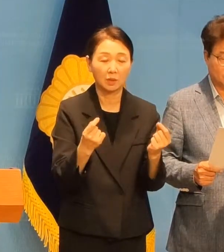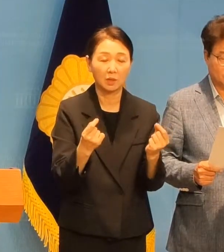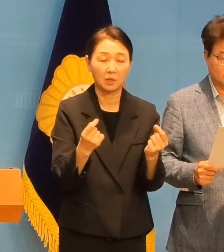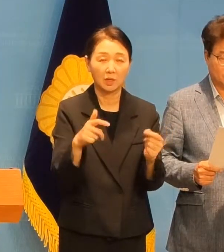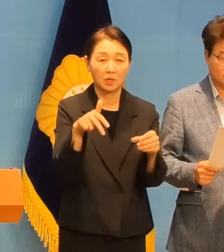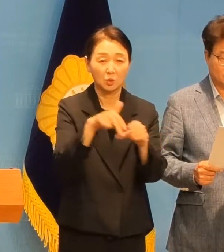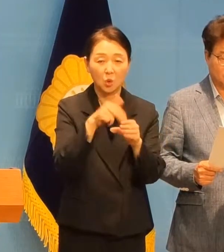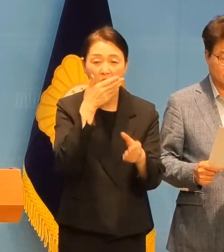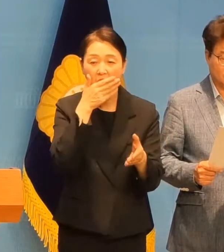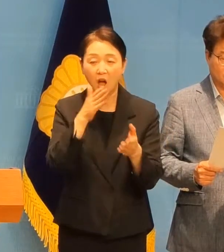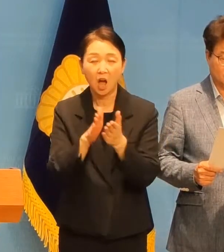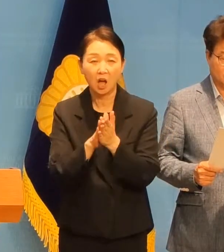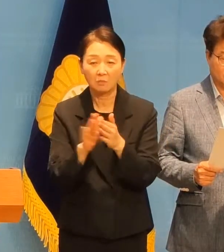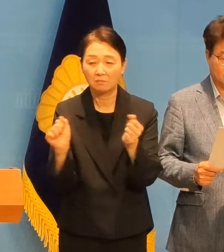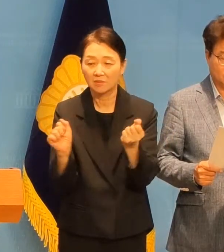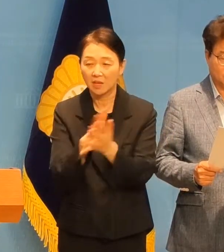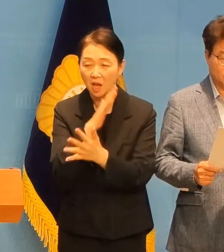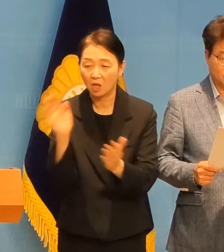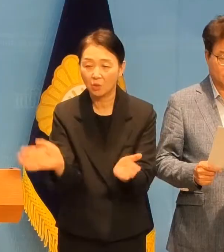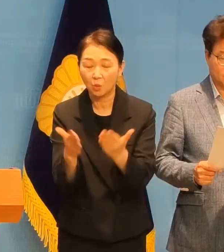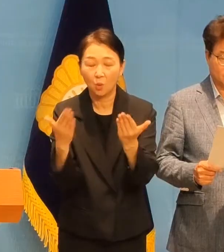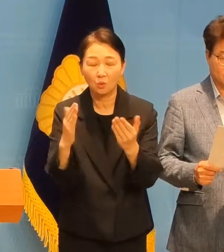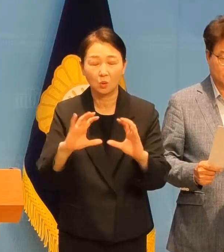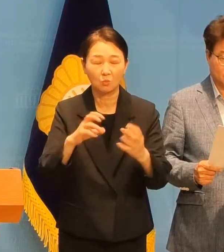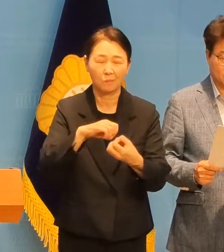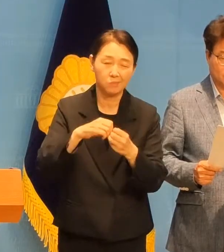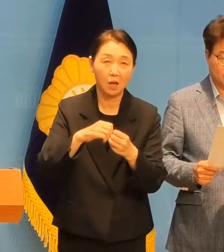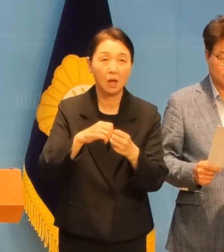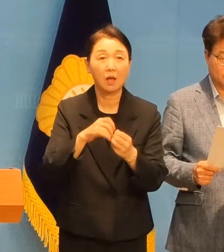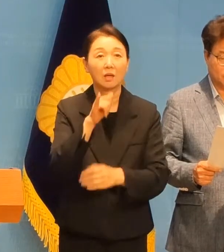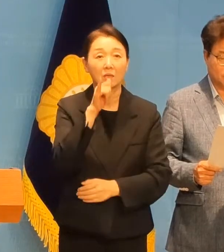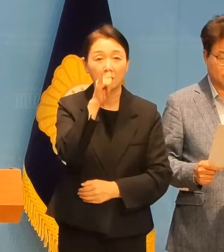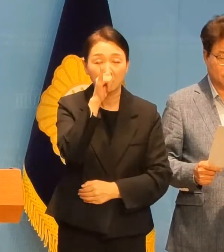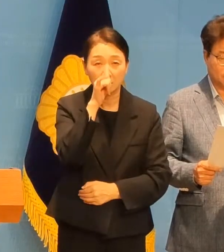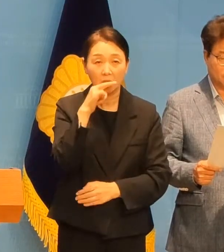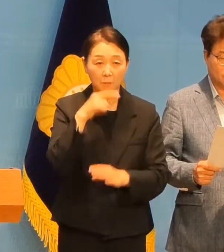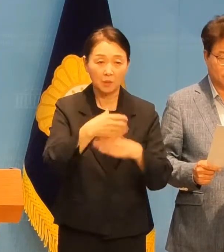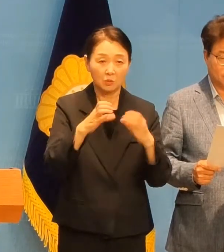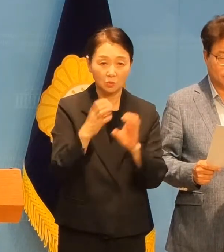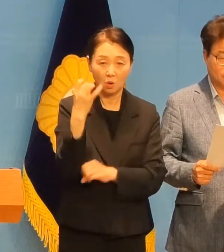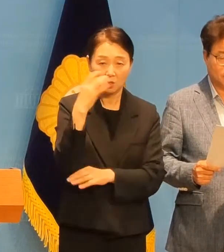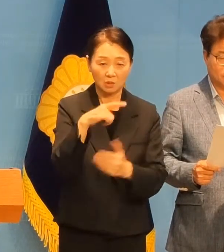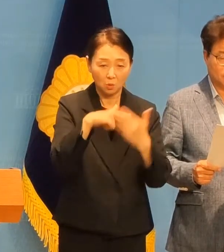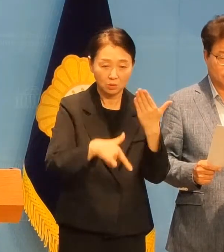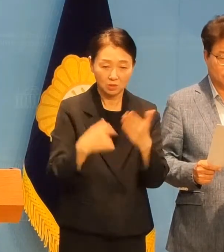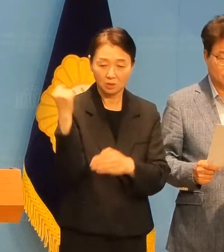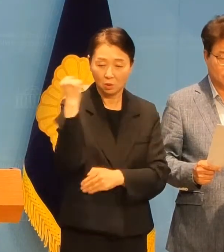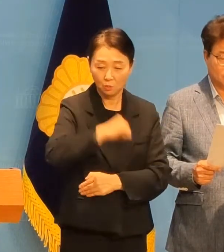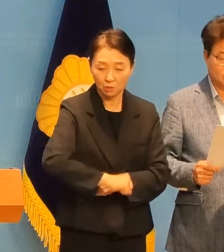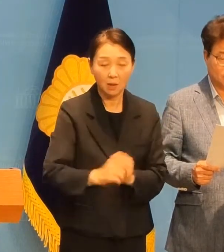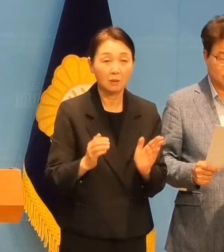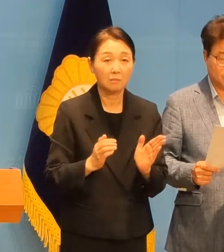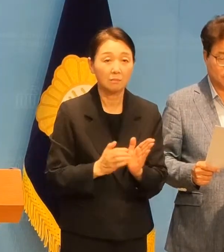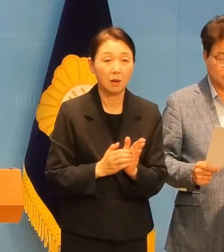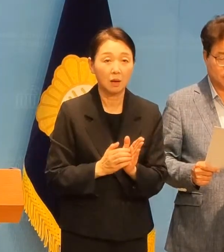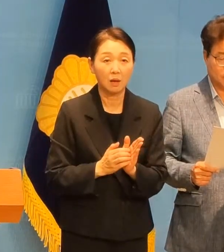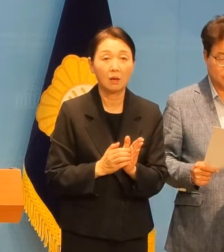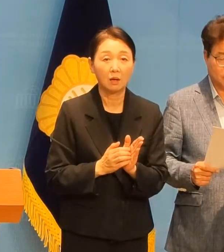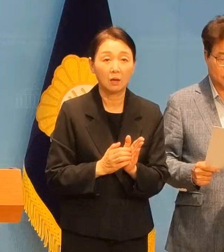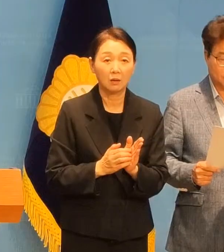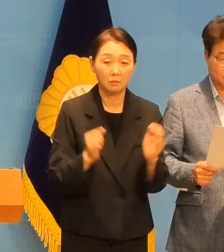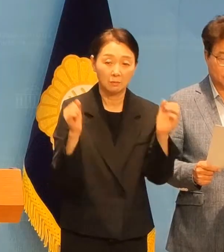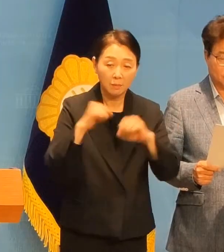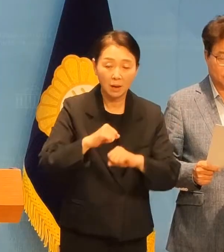유착, 내란 동조, 국정농단 등 민주적 기본 질서를 위배하고 파괴 직전까지 몰고